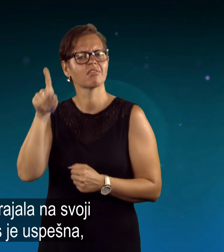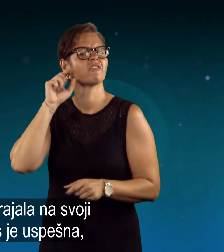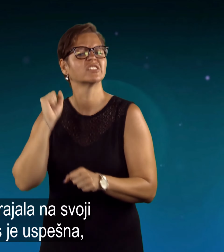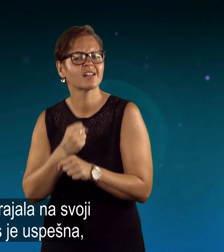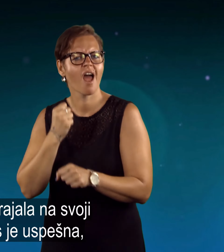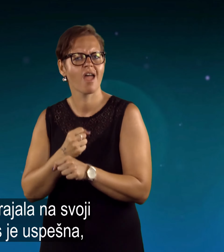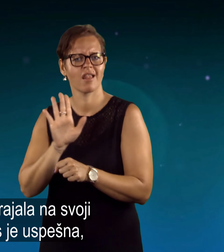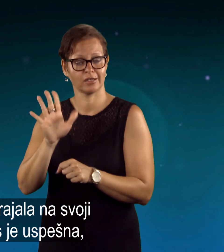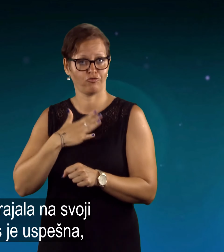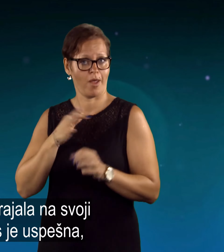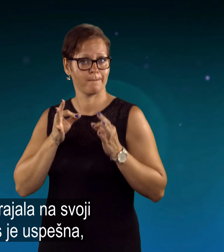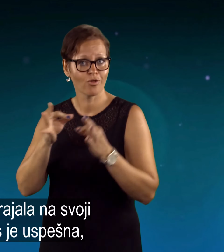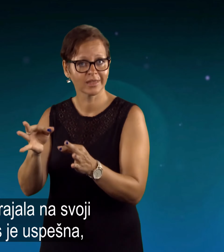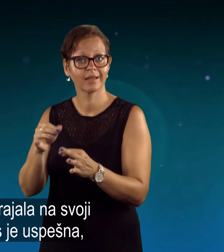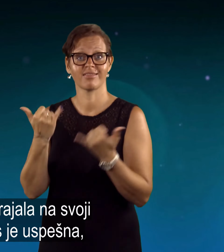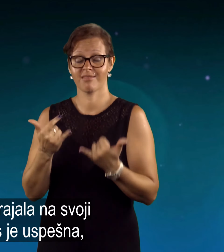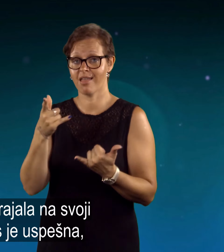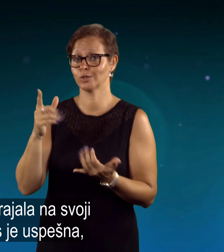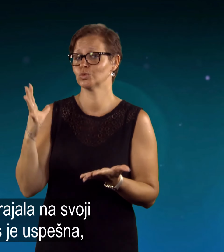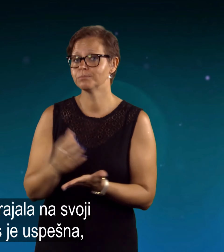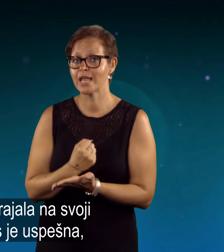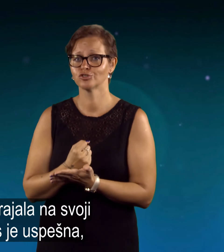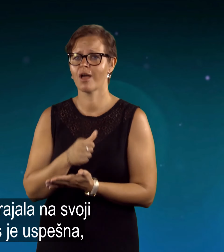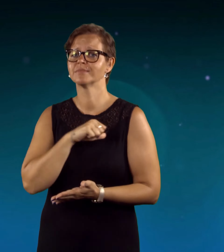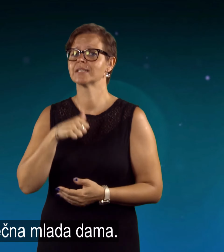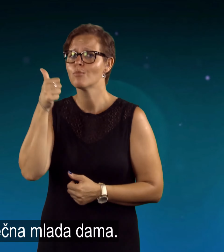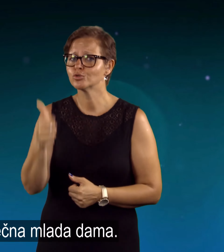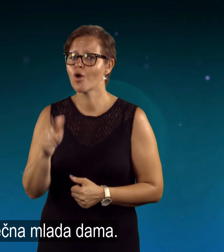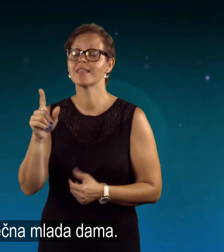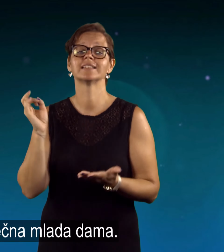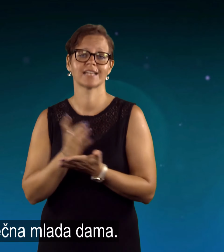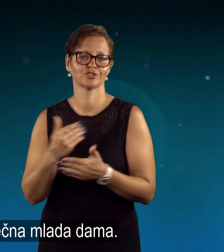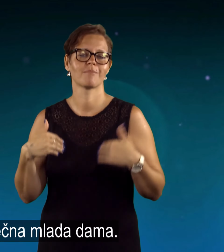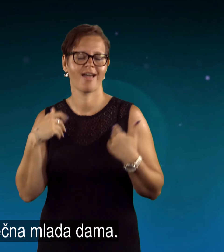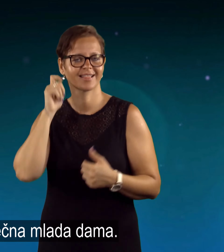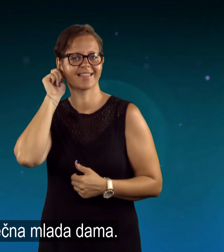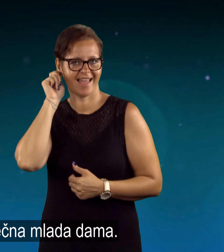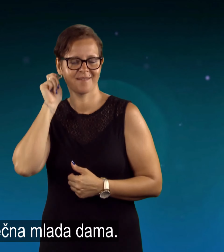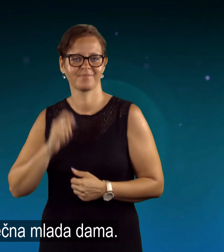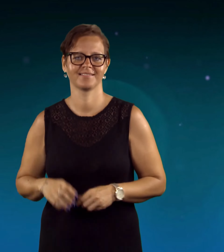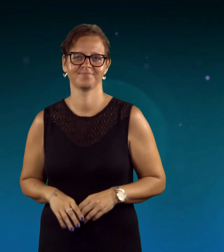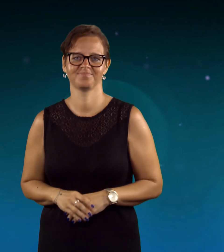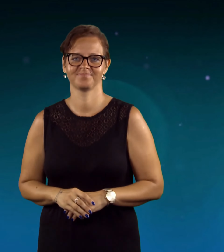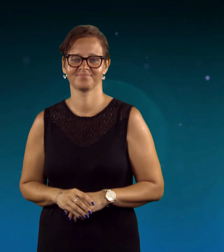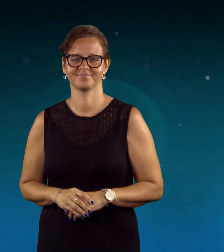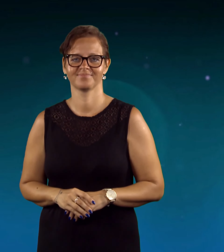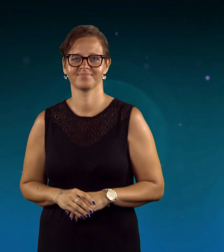Vendar je ustrajala na svoji poti in danes je uspešna, samostojna in srečna mlada dama.